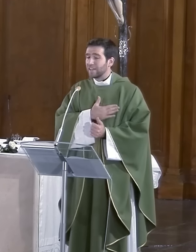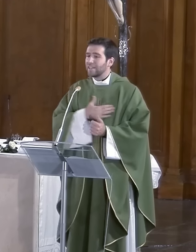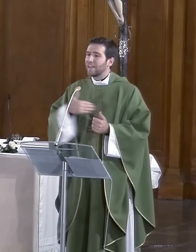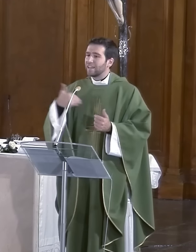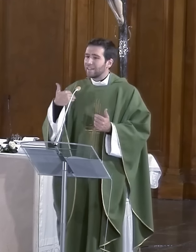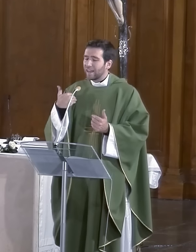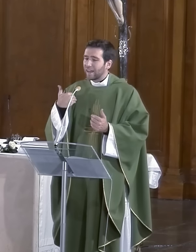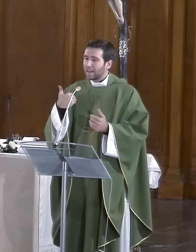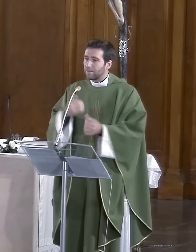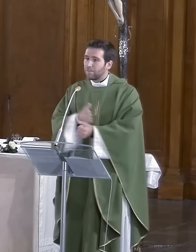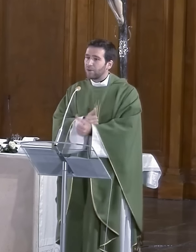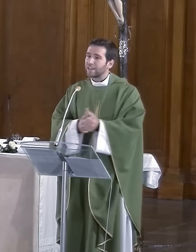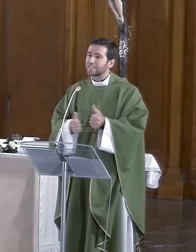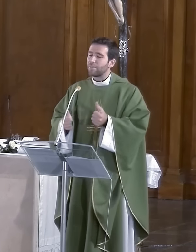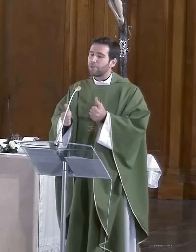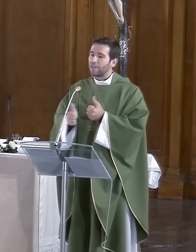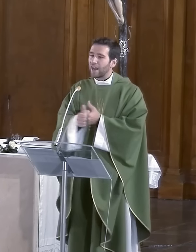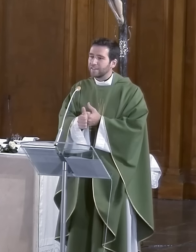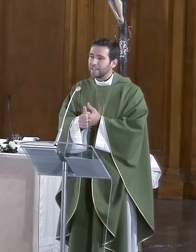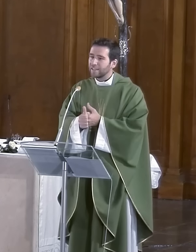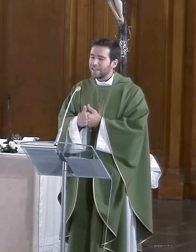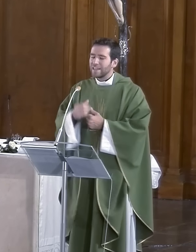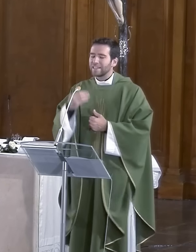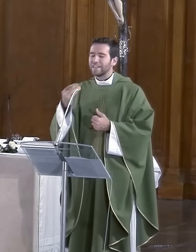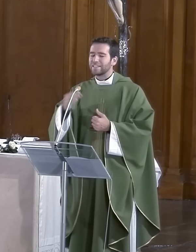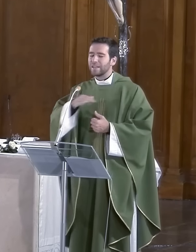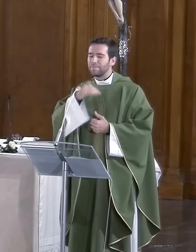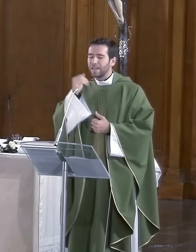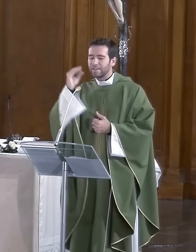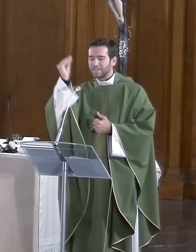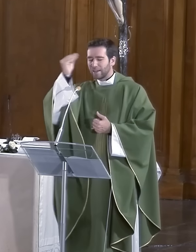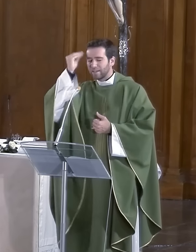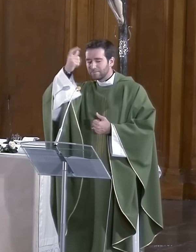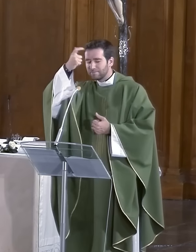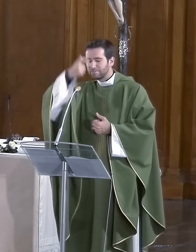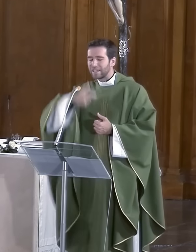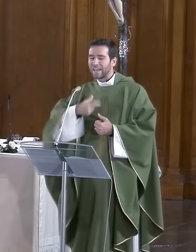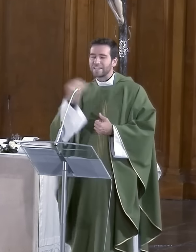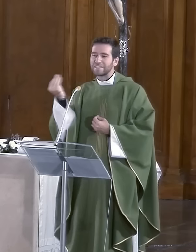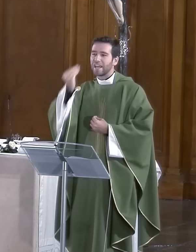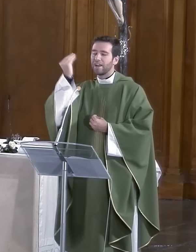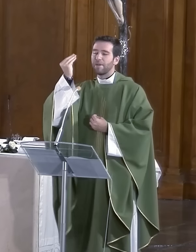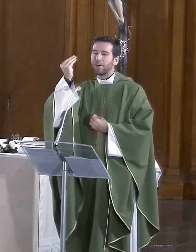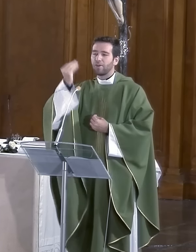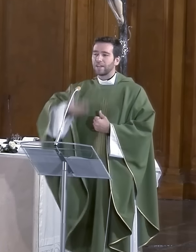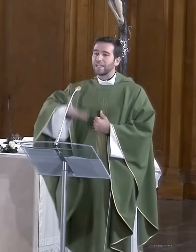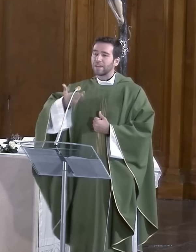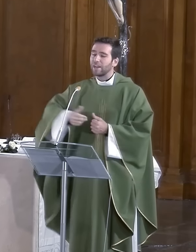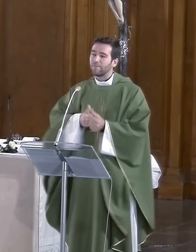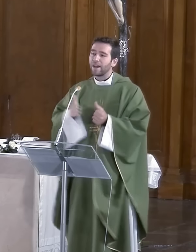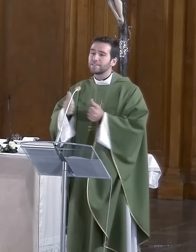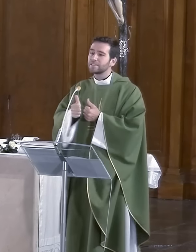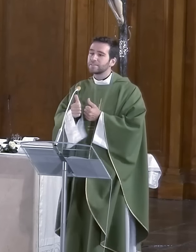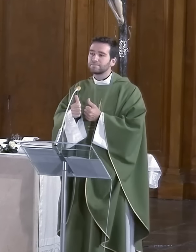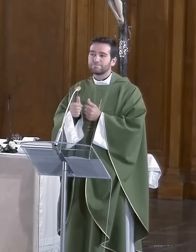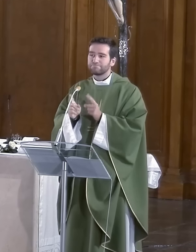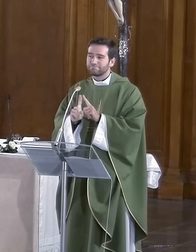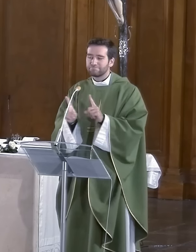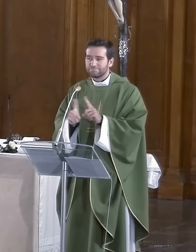dice: quien quiera ponerse por delante, quien se piense que es el mejor y que vale